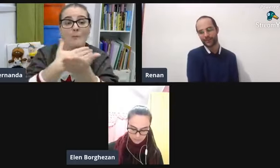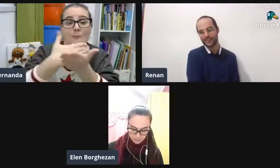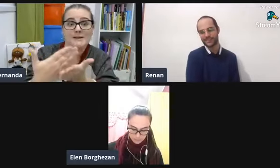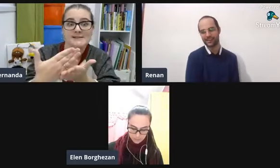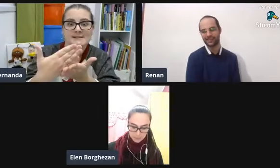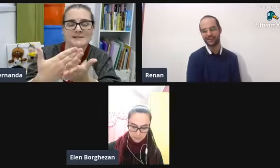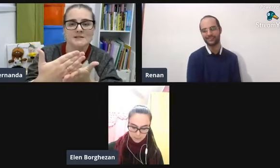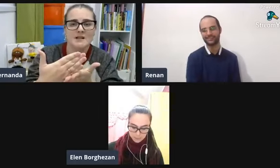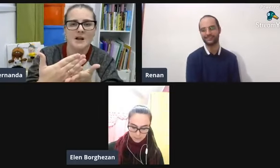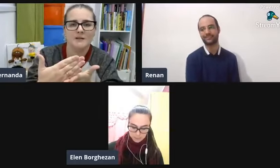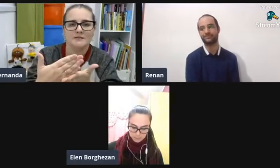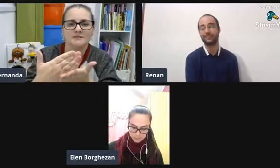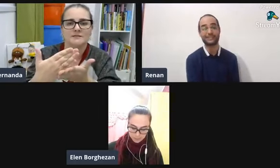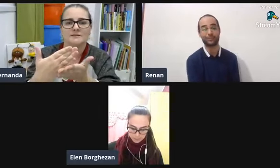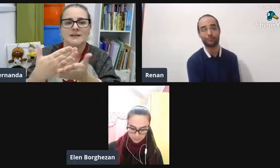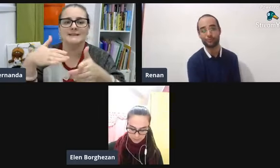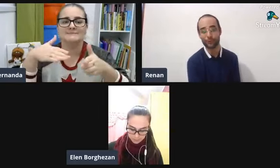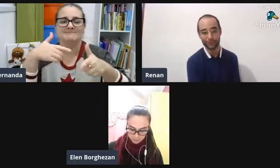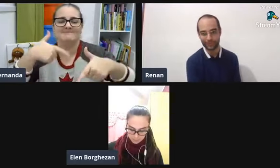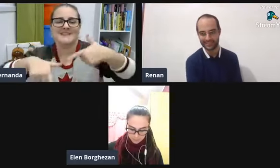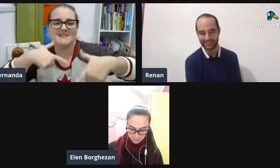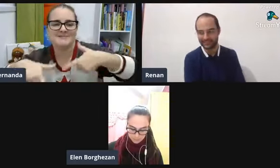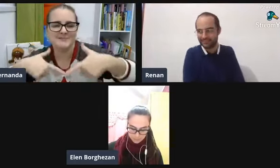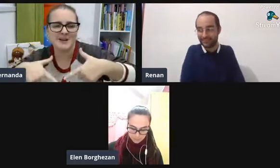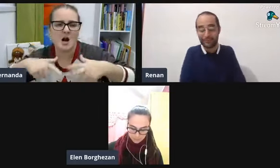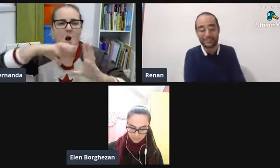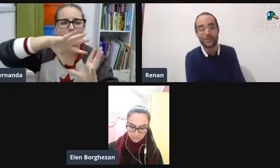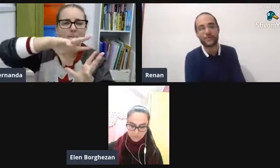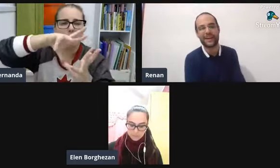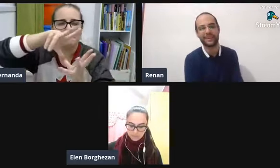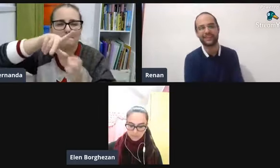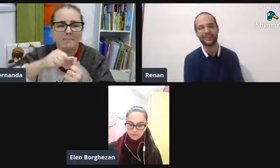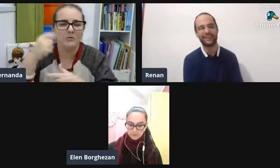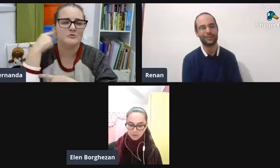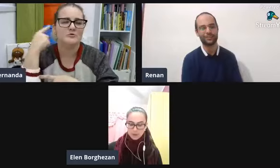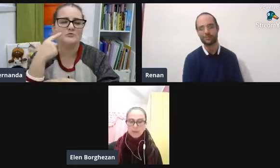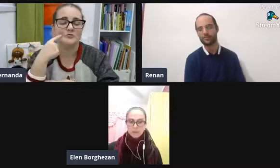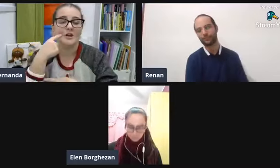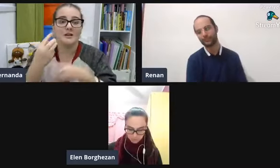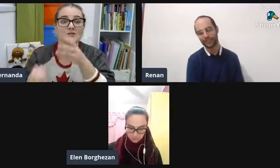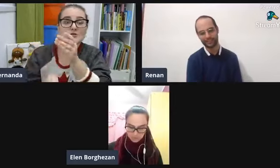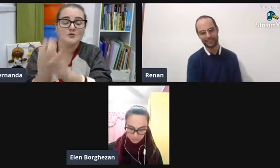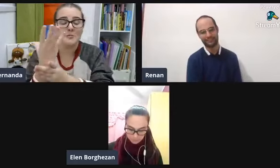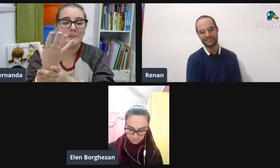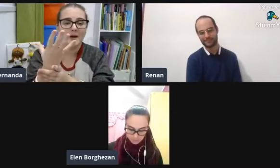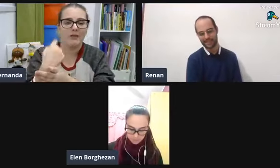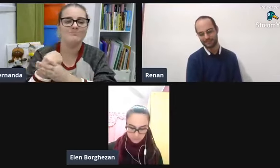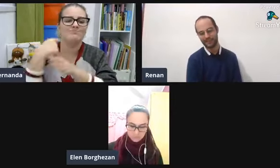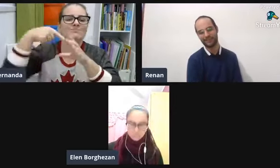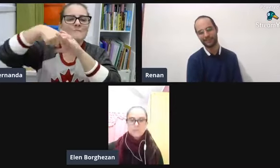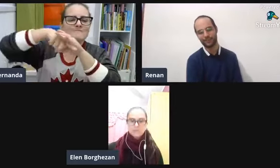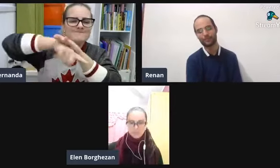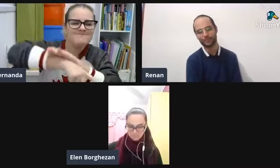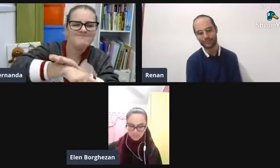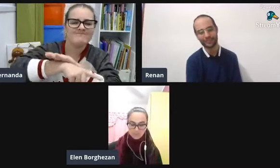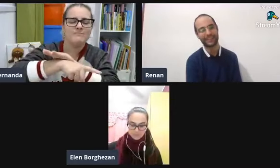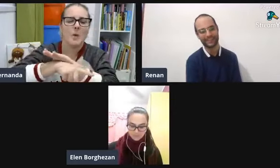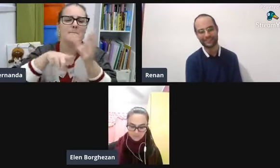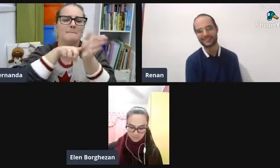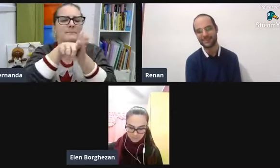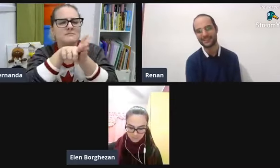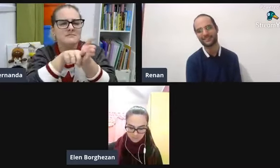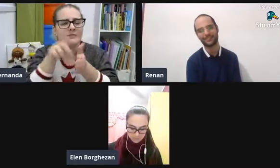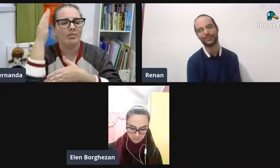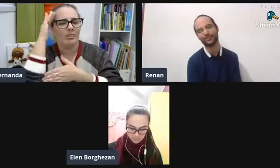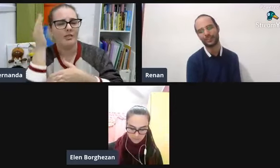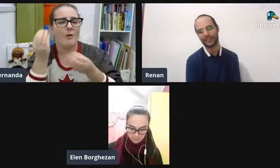lidar com nesse novo mundo, essa nova descoberta, eu tenho me aprofundado cada vez mais para entender como funciona